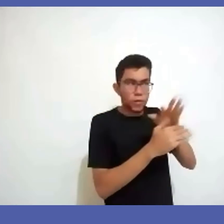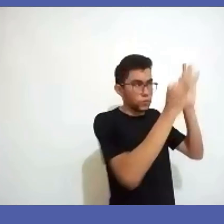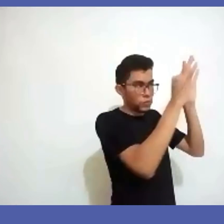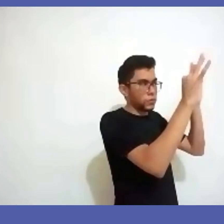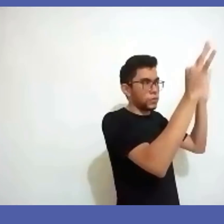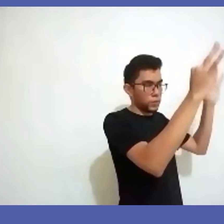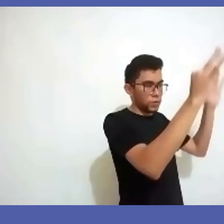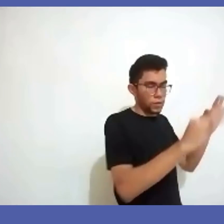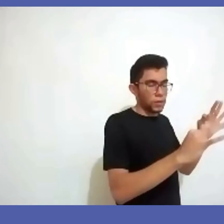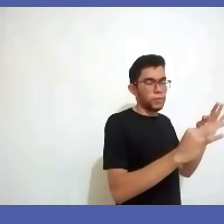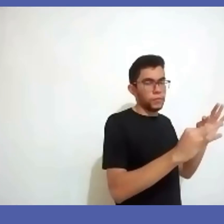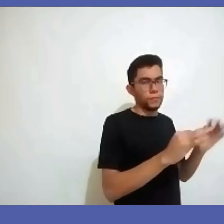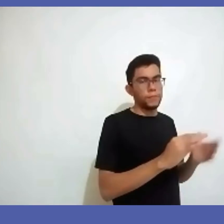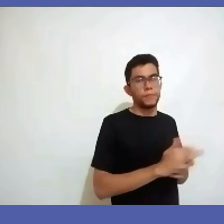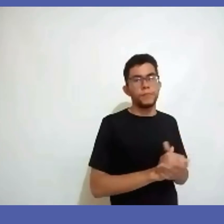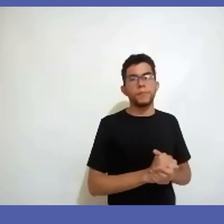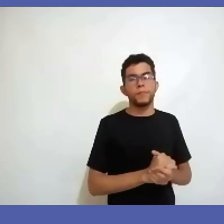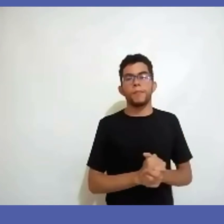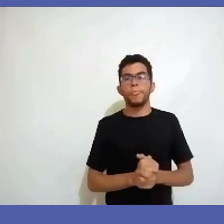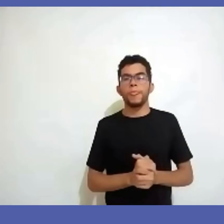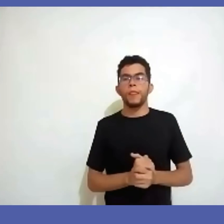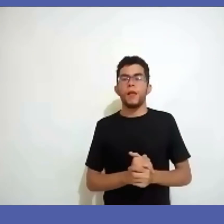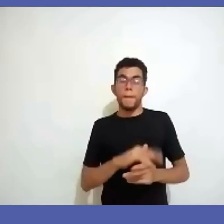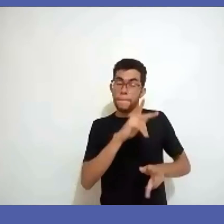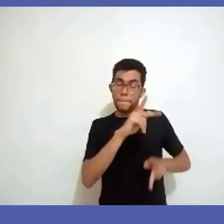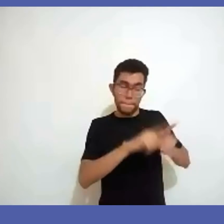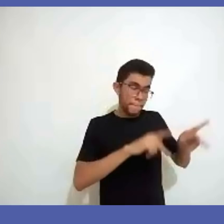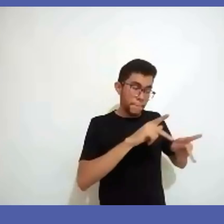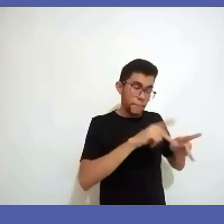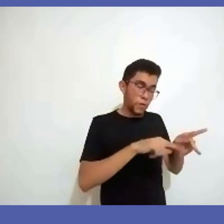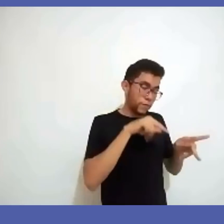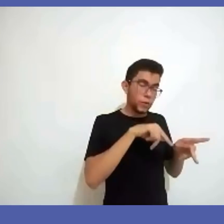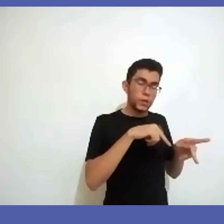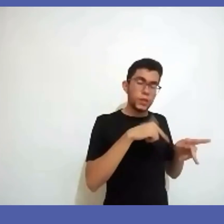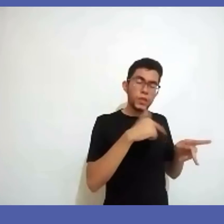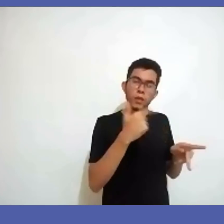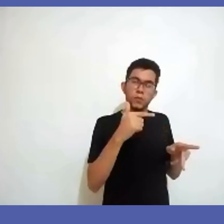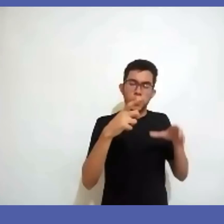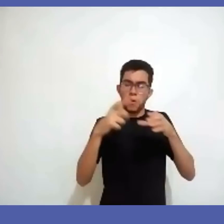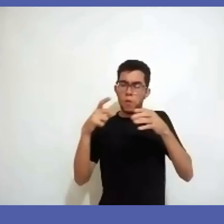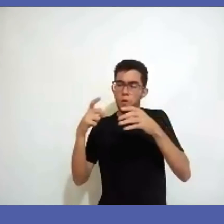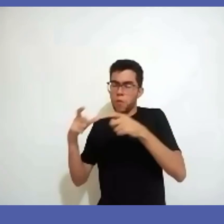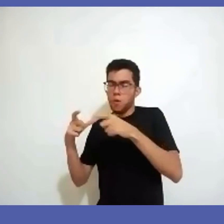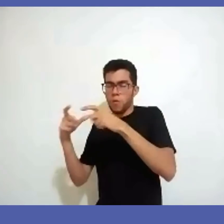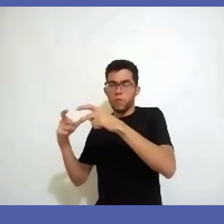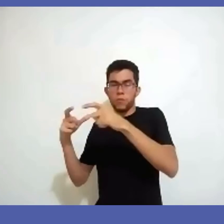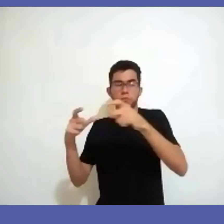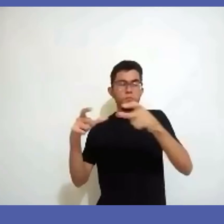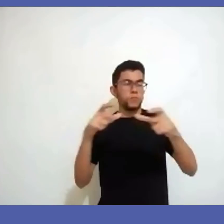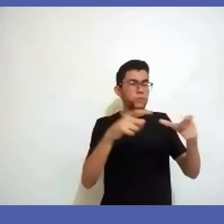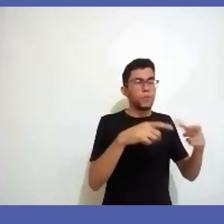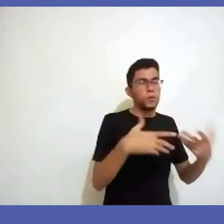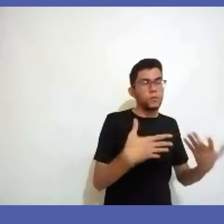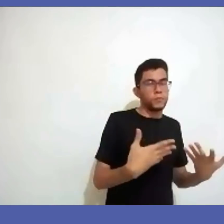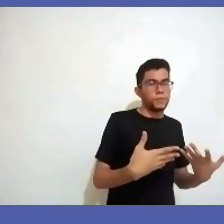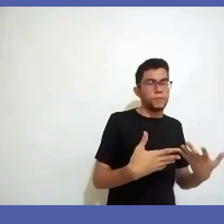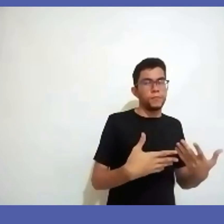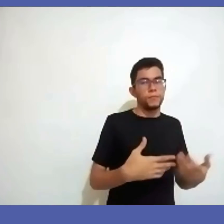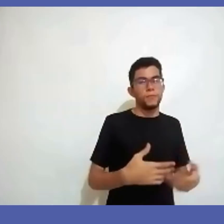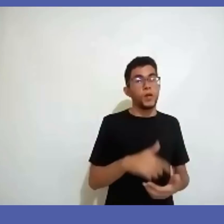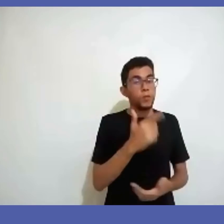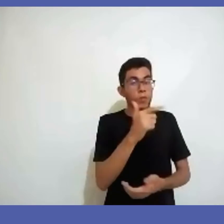o povo de Israel ficou sem nação de novo. Sem nação de novo. Por isso,